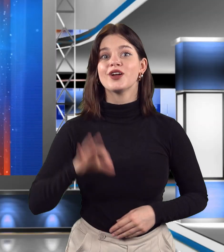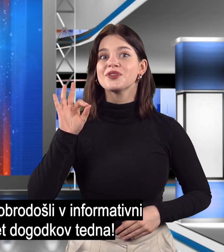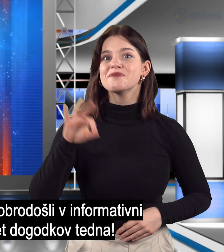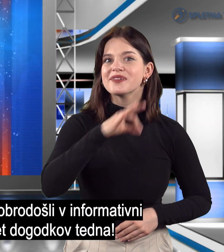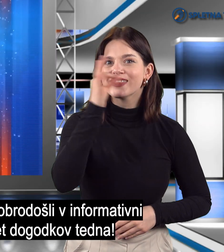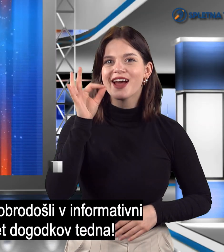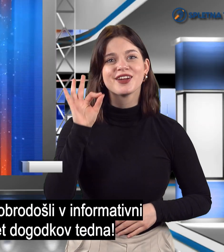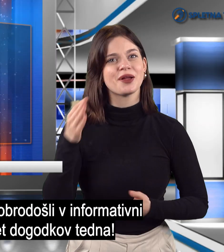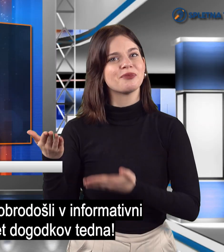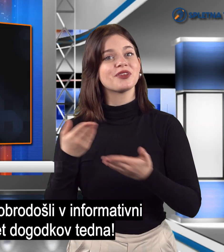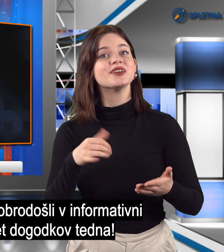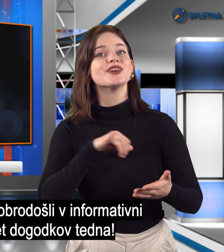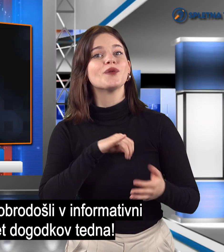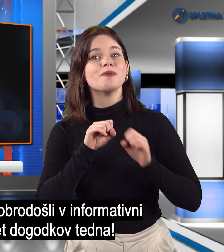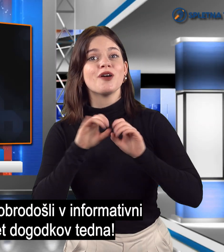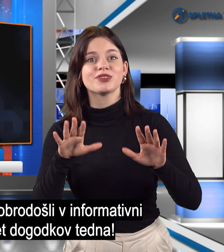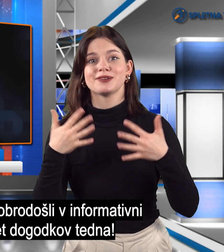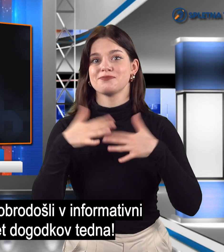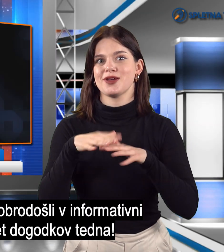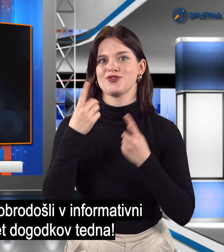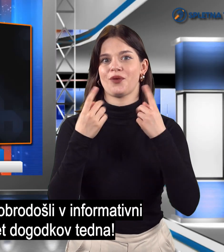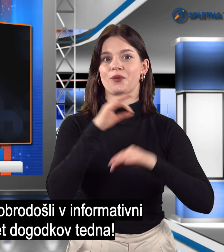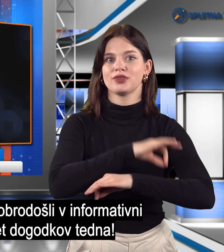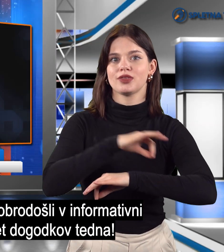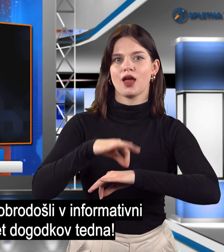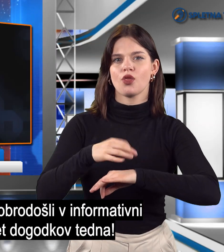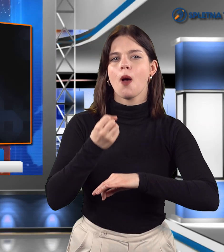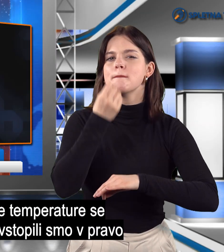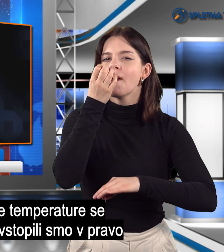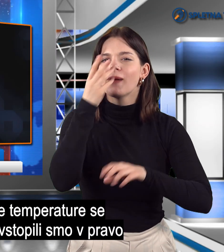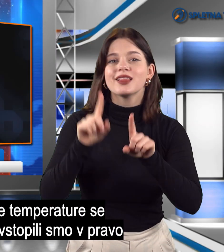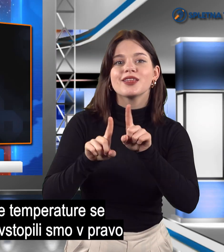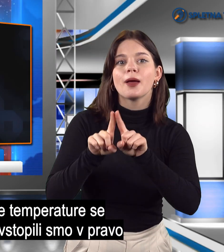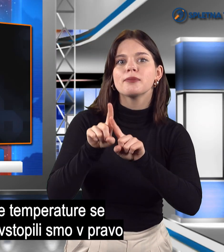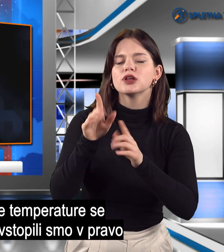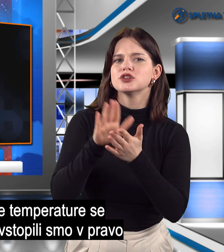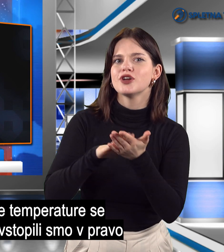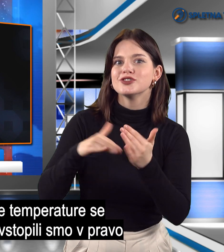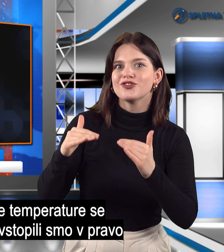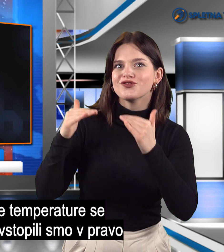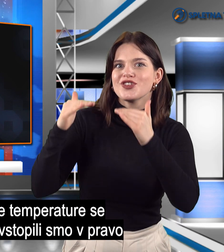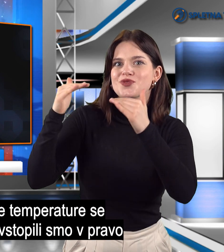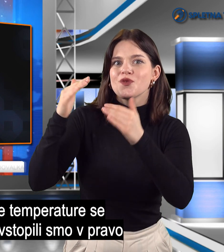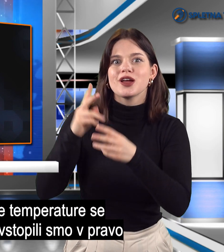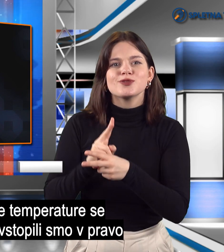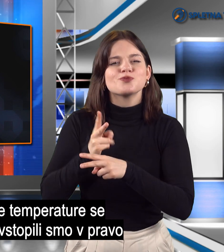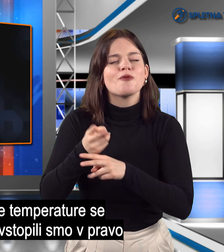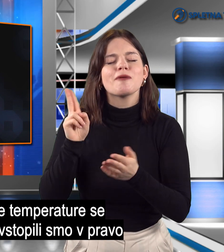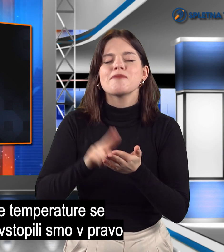Dober dan in dobrodošli v informativni oddaji Splet dogodkov tedna. Pomladne temperature se dvigujejo in vstopili